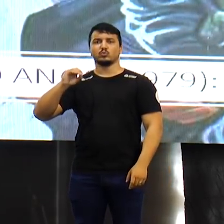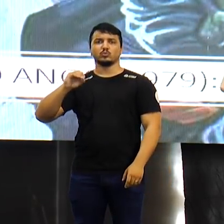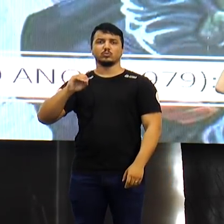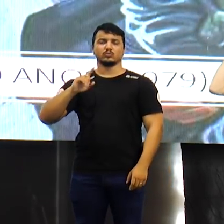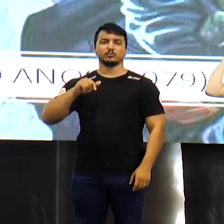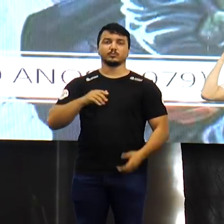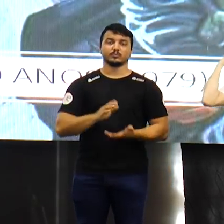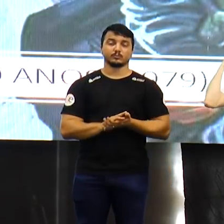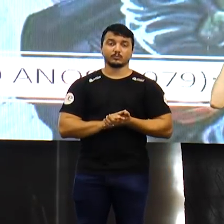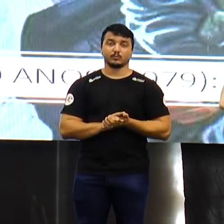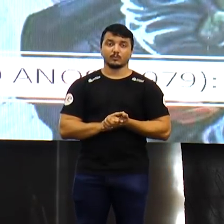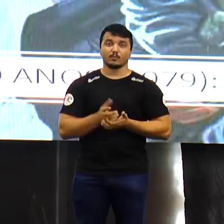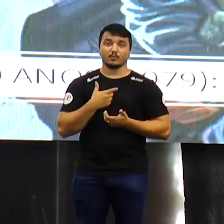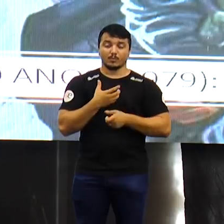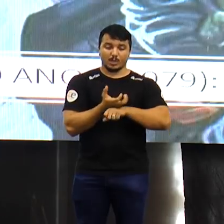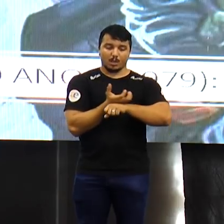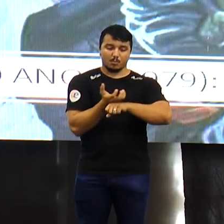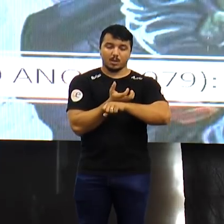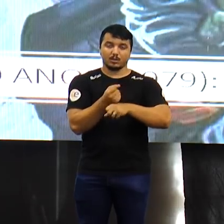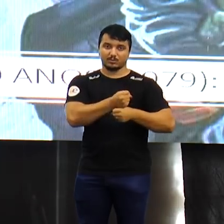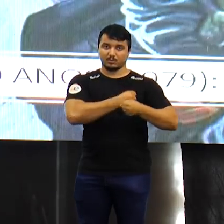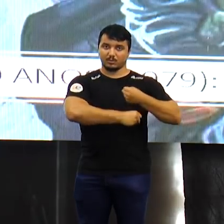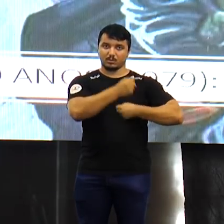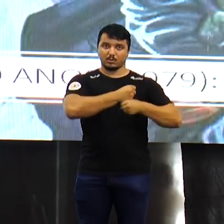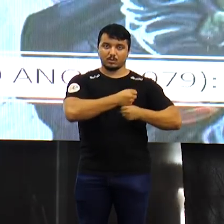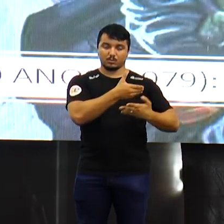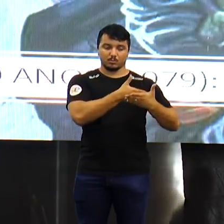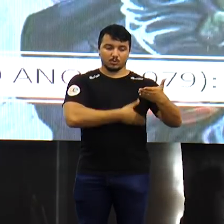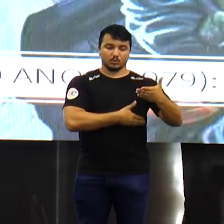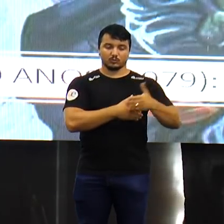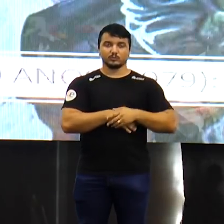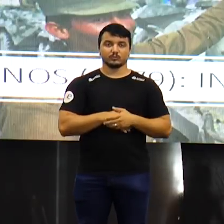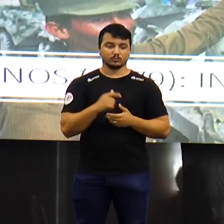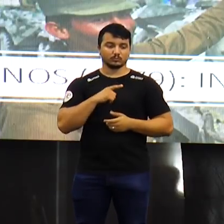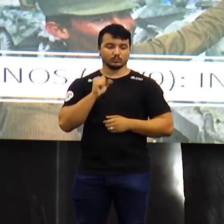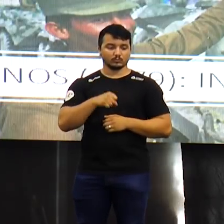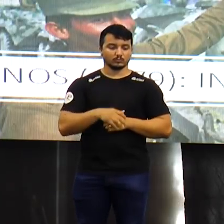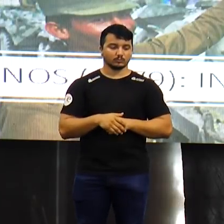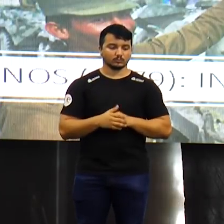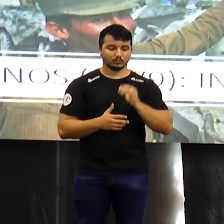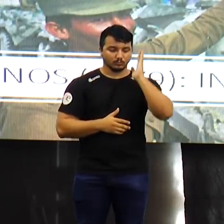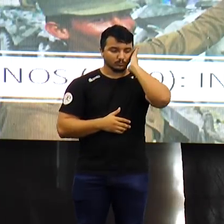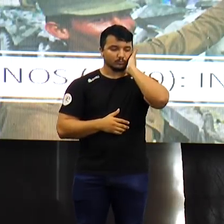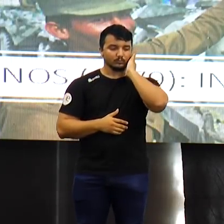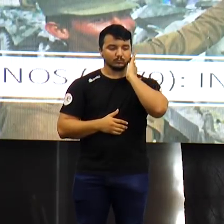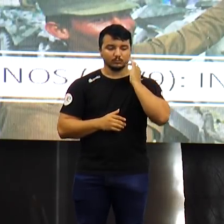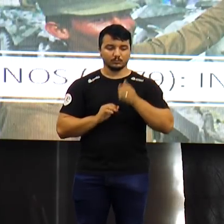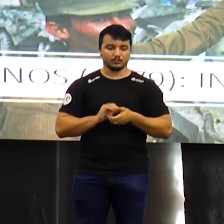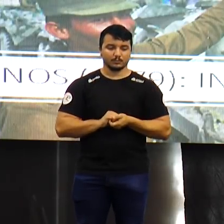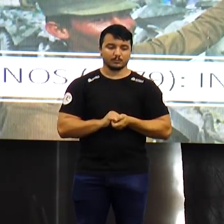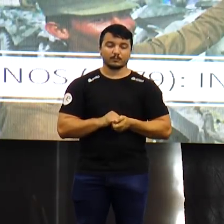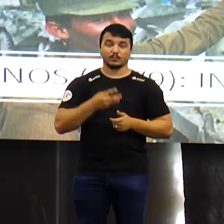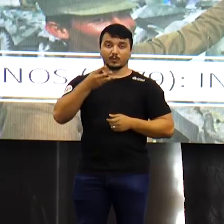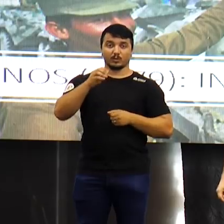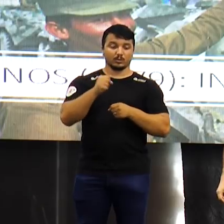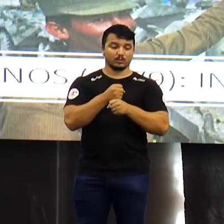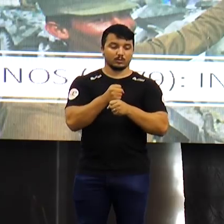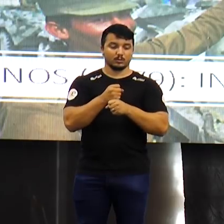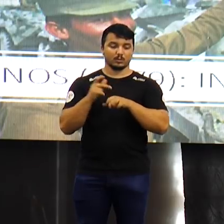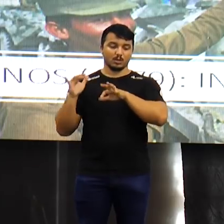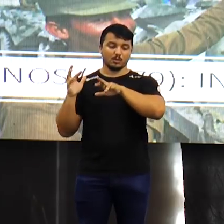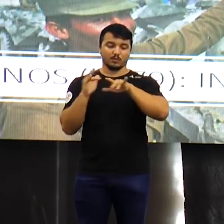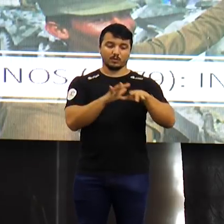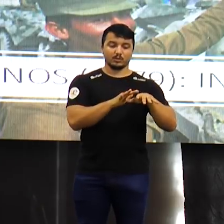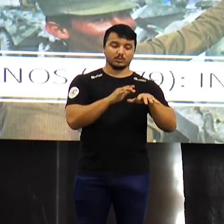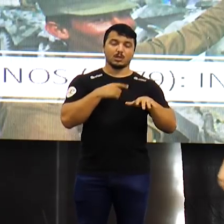não. Gabarito do ano retrasado, certo? Só para a gente entender. 40 anos da